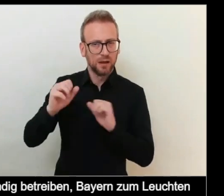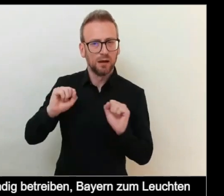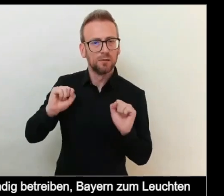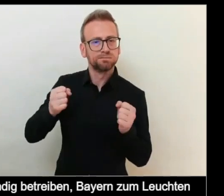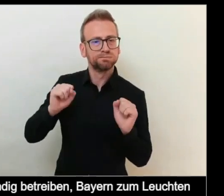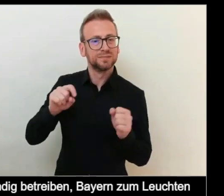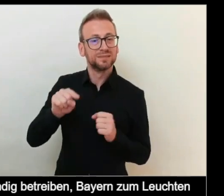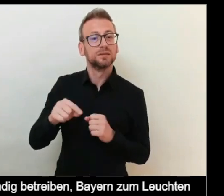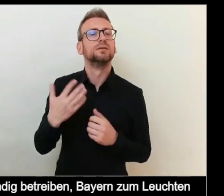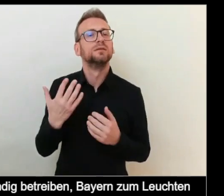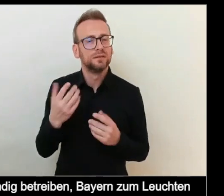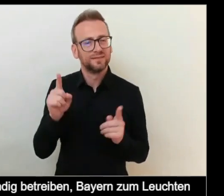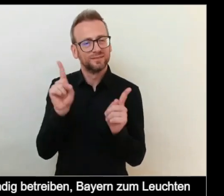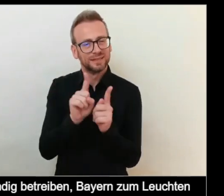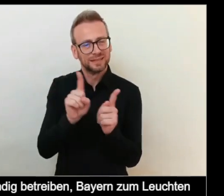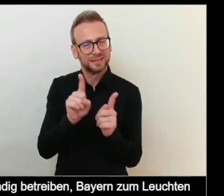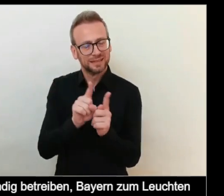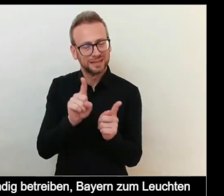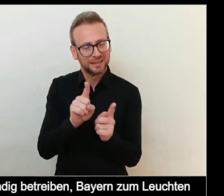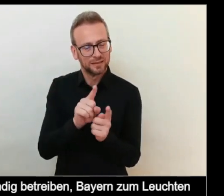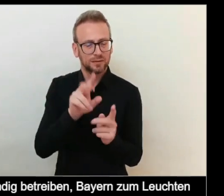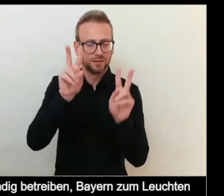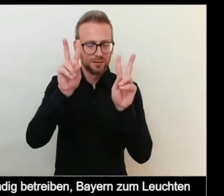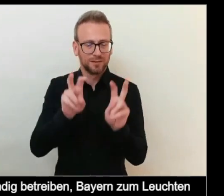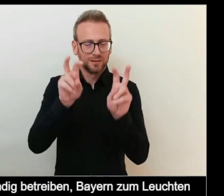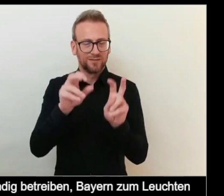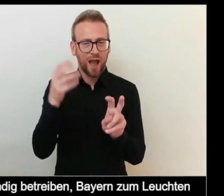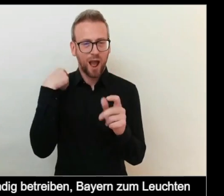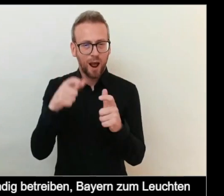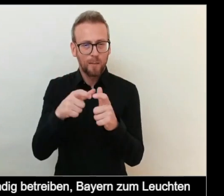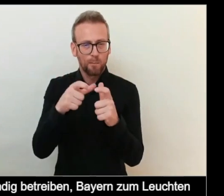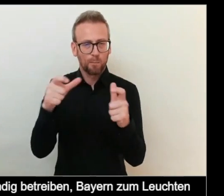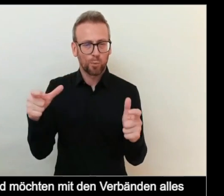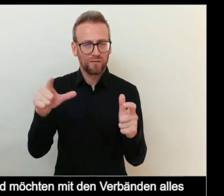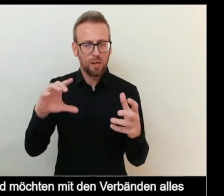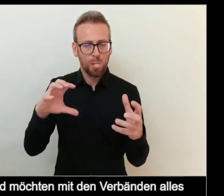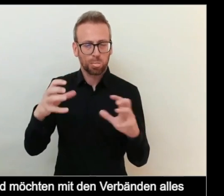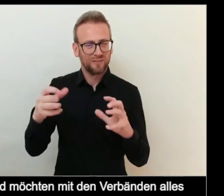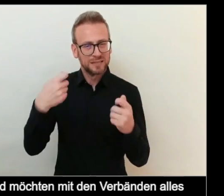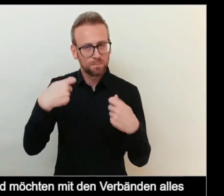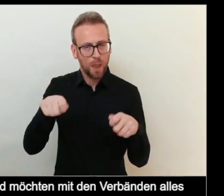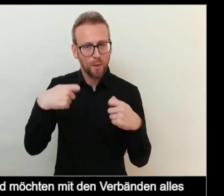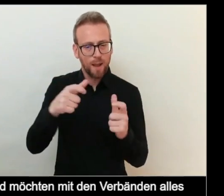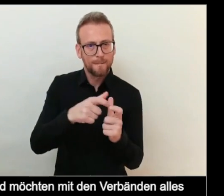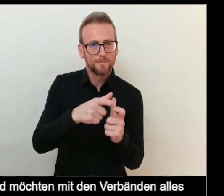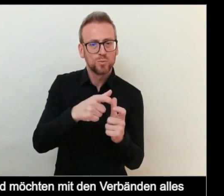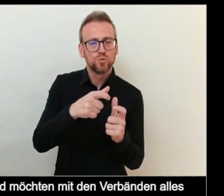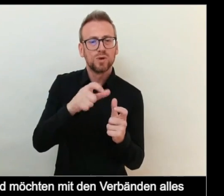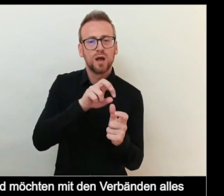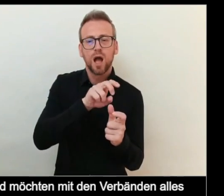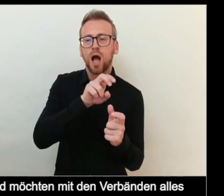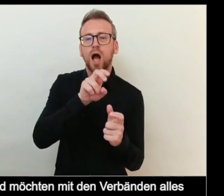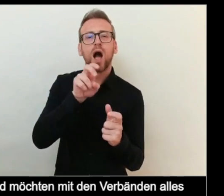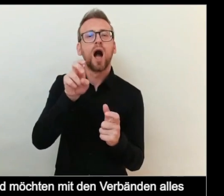an die Menschen in der Ukraine. Wir wollten selbst auch nochmal tätig werden und, wenn Sie so wollen, ein Willkommenspaket schnüren.